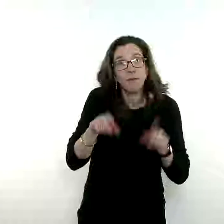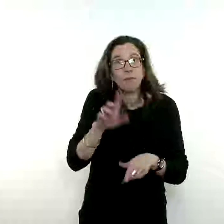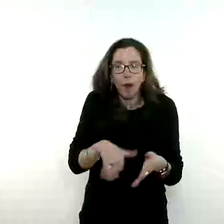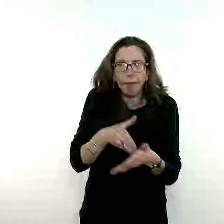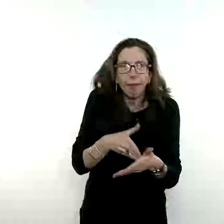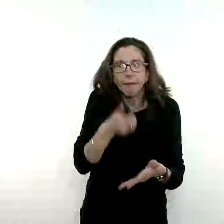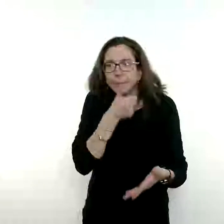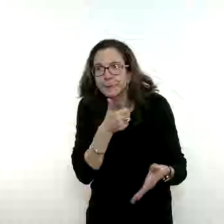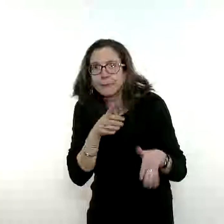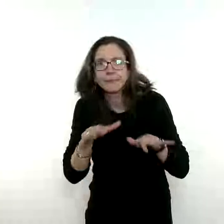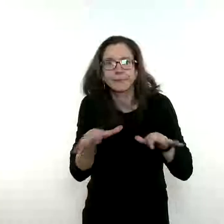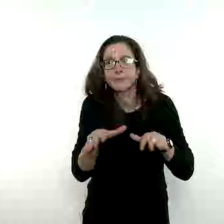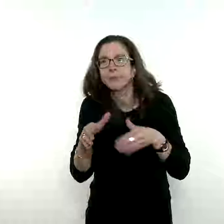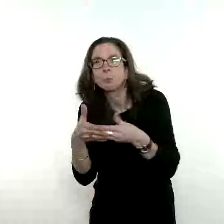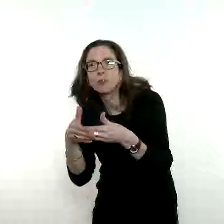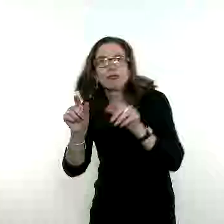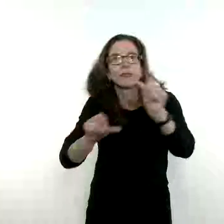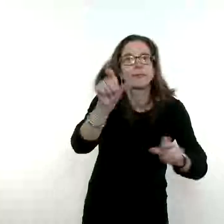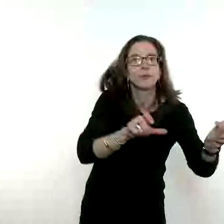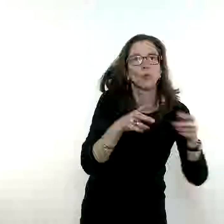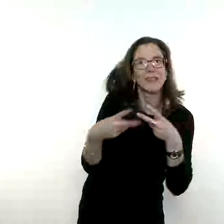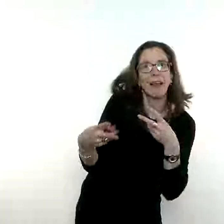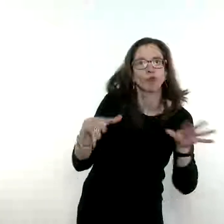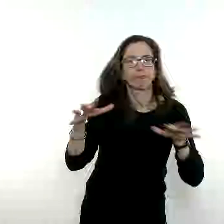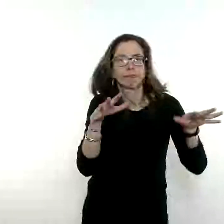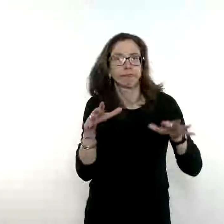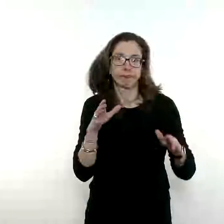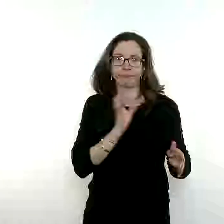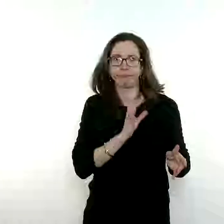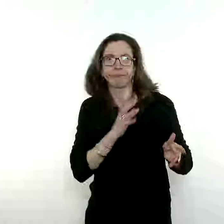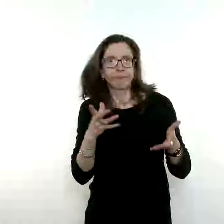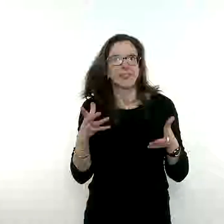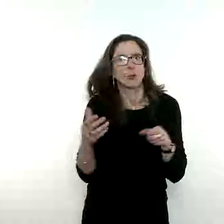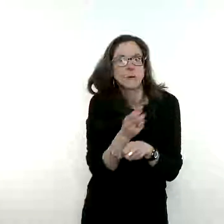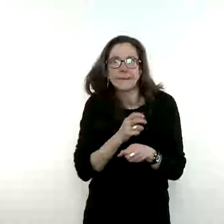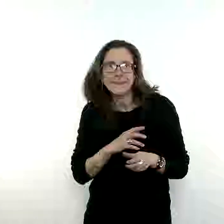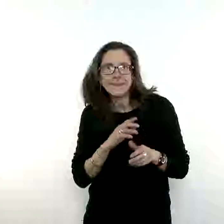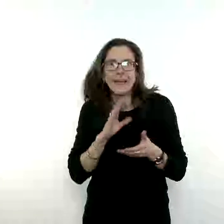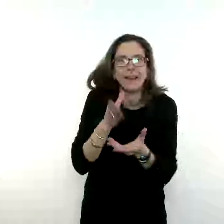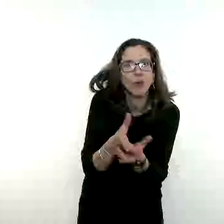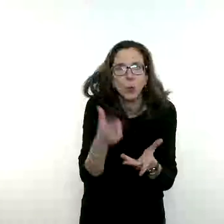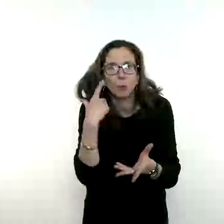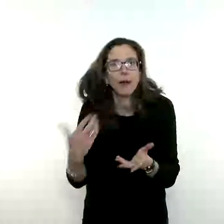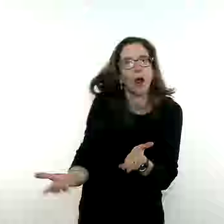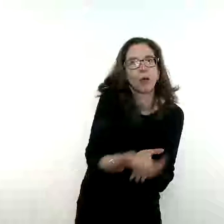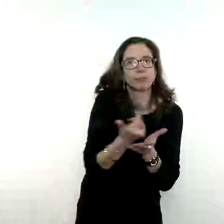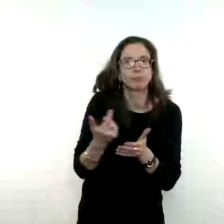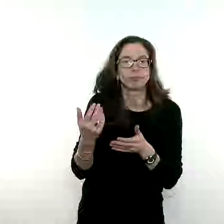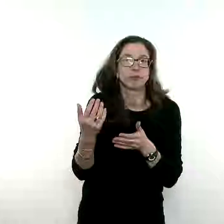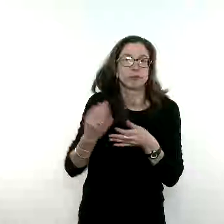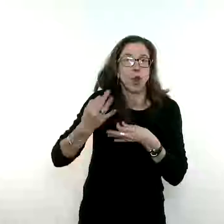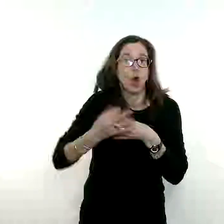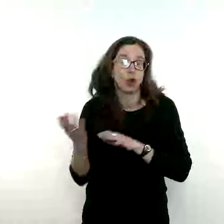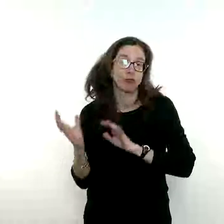rapport à la proximité des résidents, mais ça se passe super bien. Et aujourd'hui, on peut présenter ce vin, et nous, on a pris un